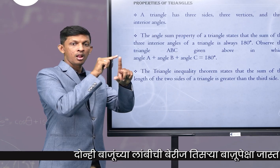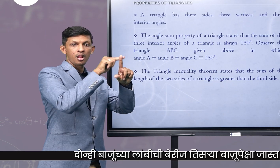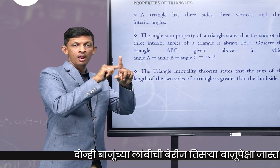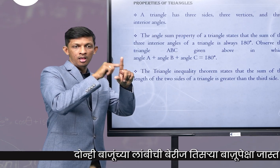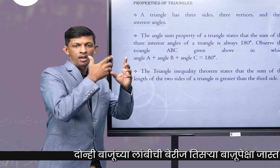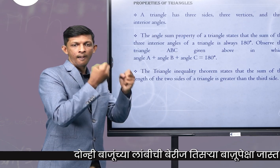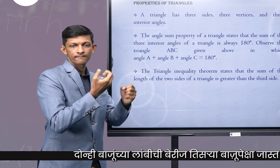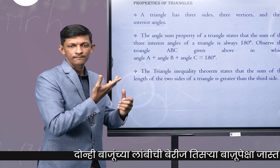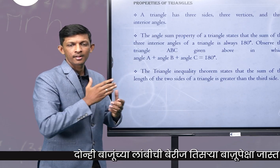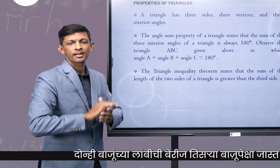असते.